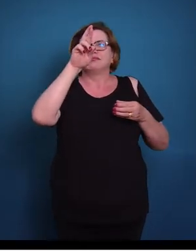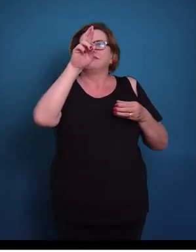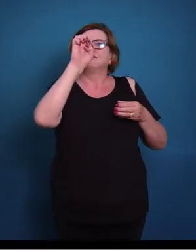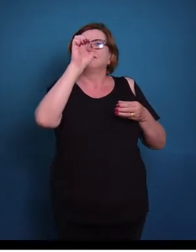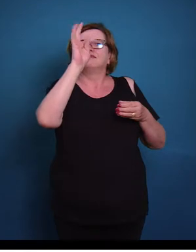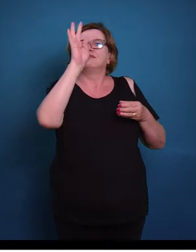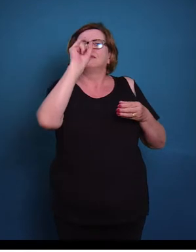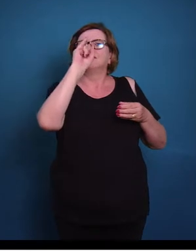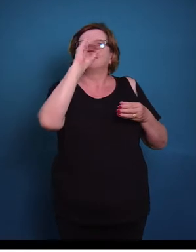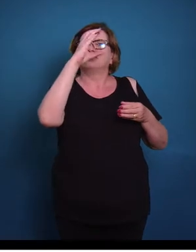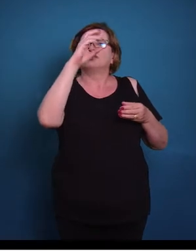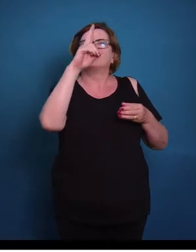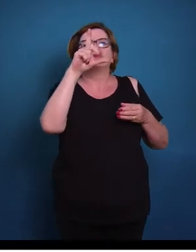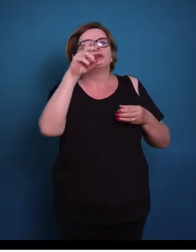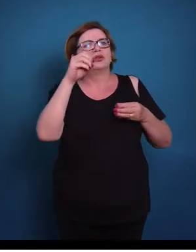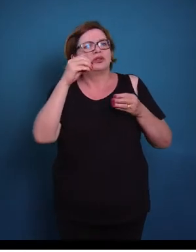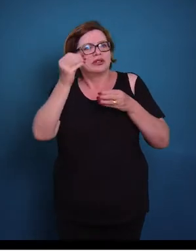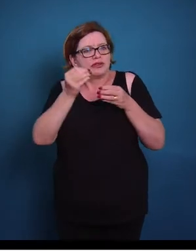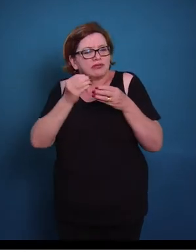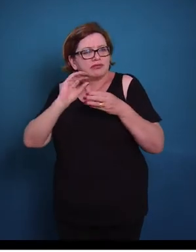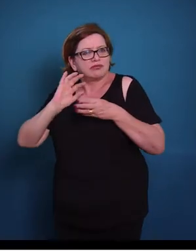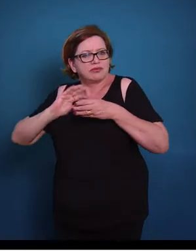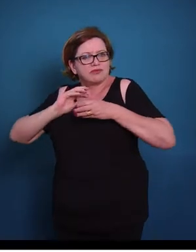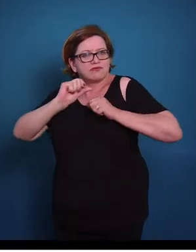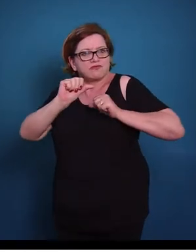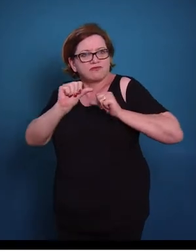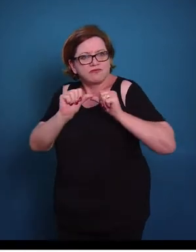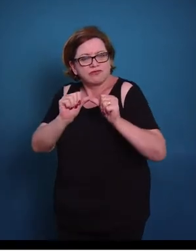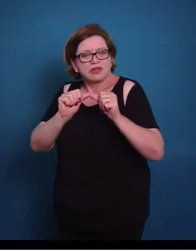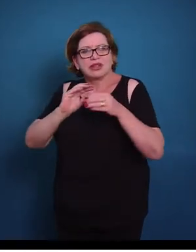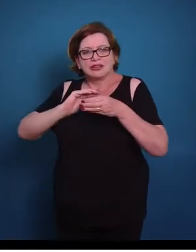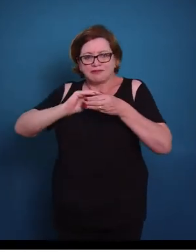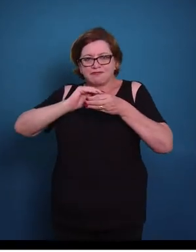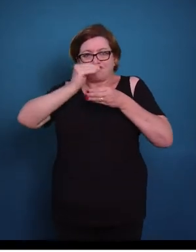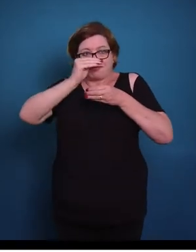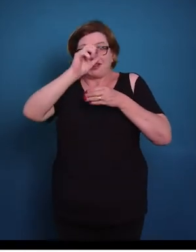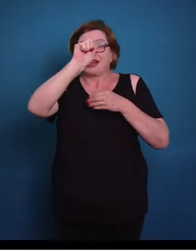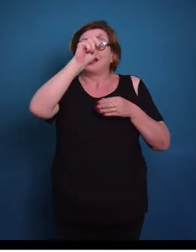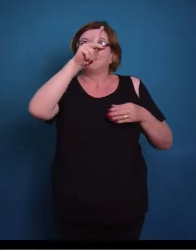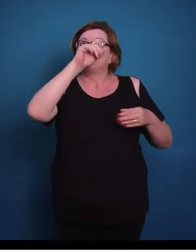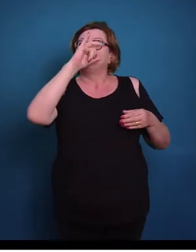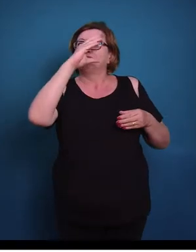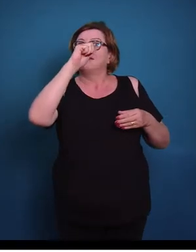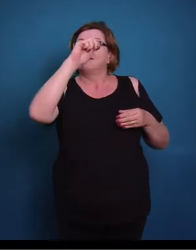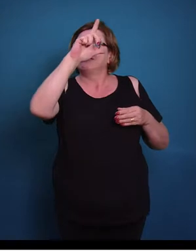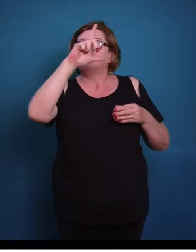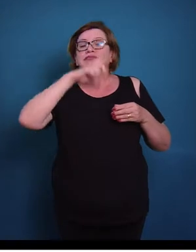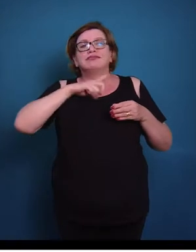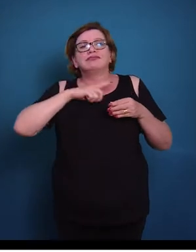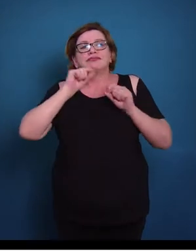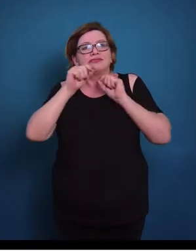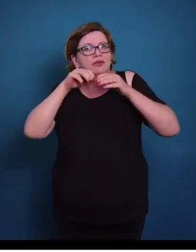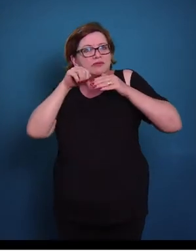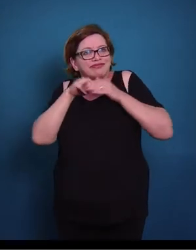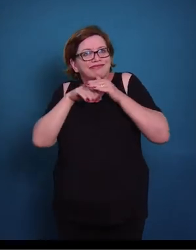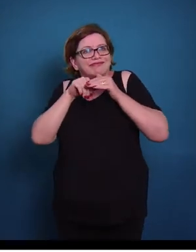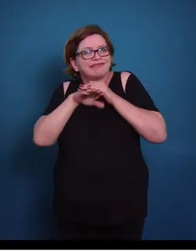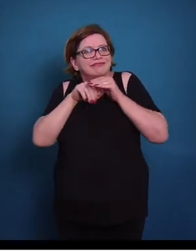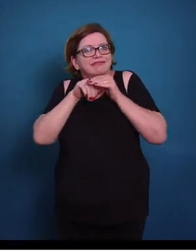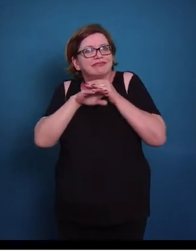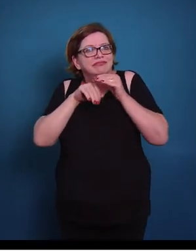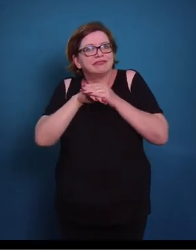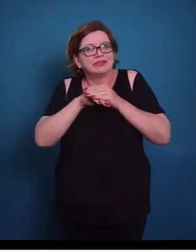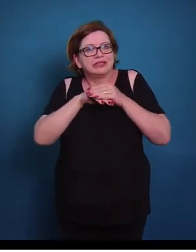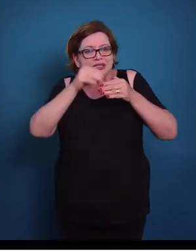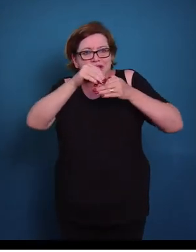região é onde vai acontecer a síntese. No polo apical é onde nós vamos ter a parte de armazenamento. Então nós temos